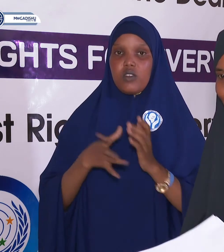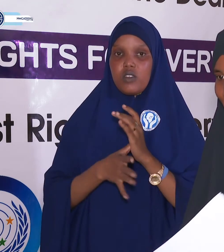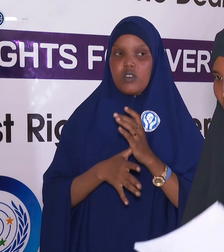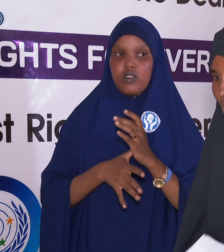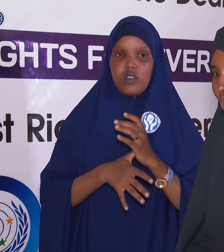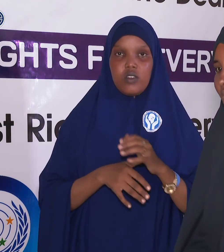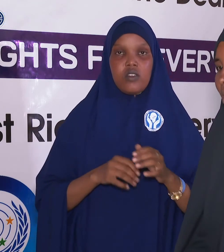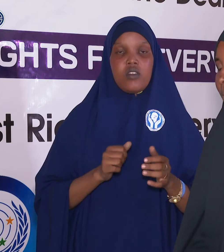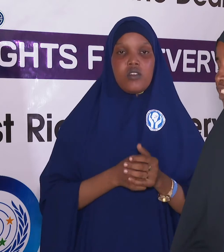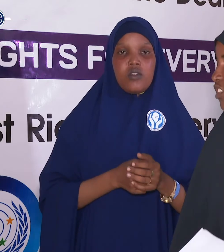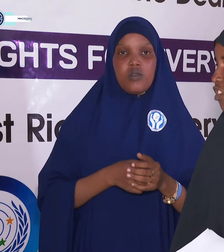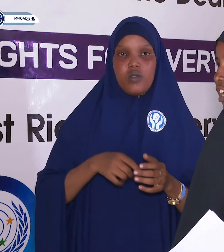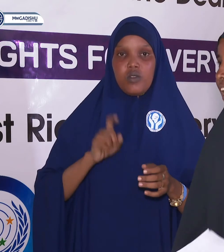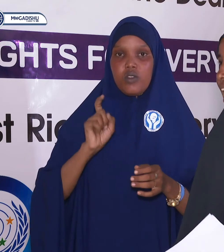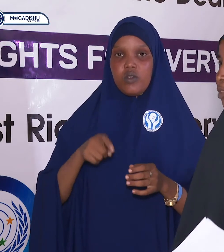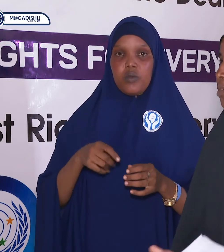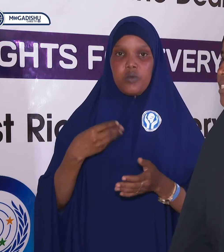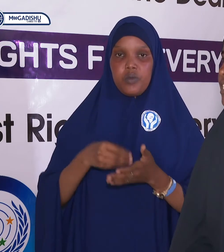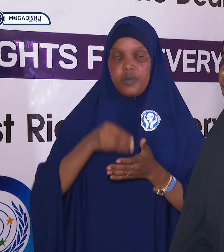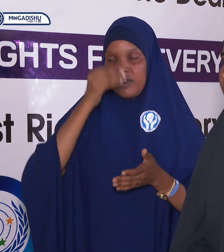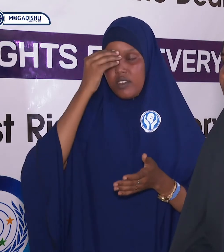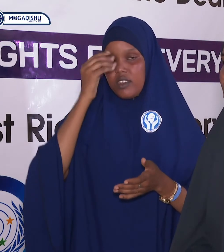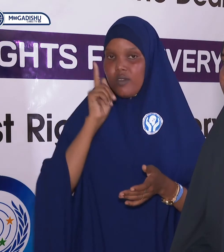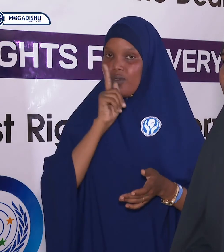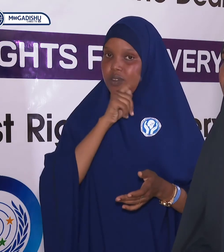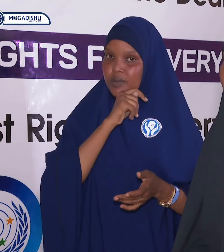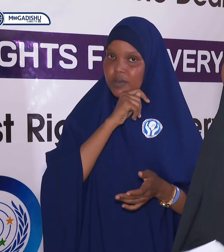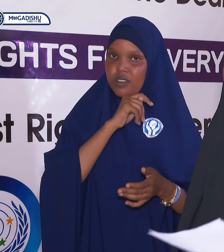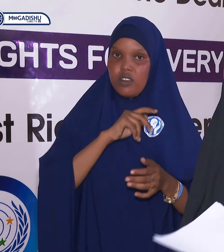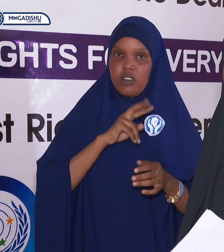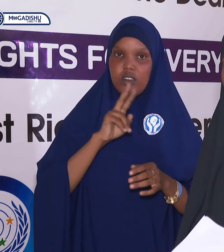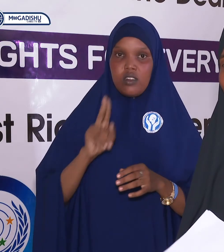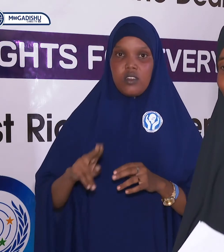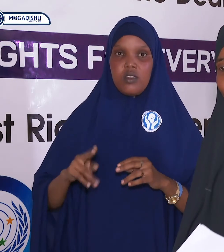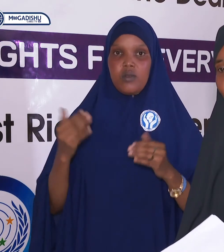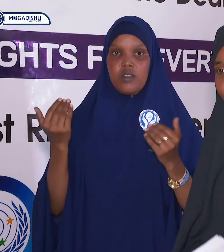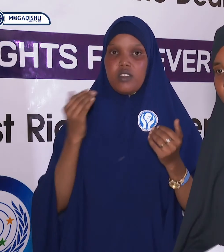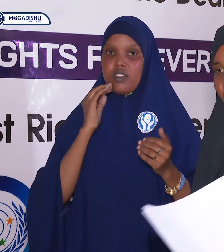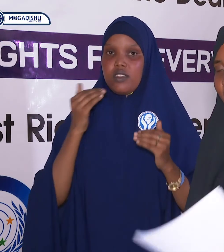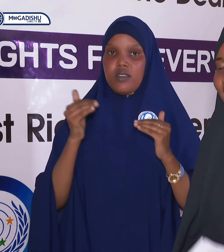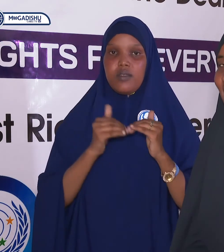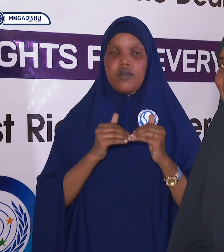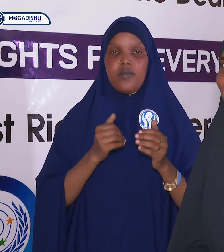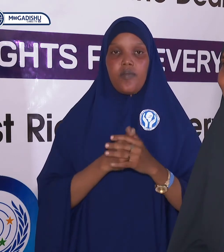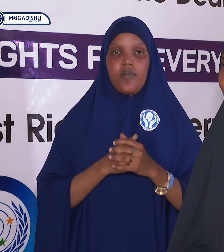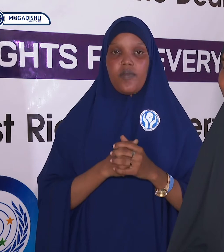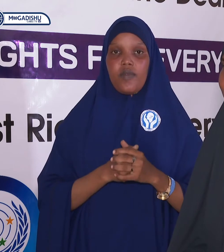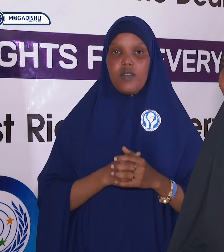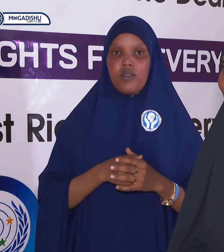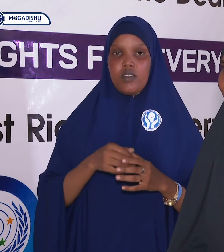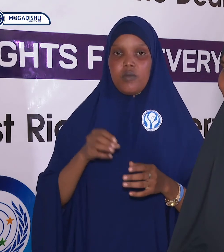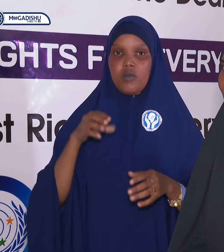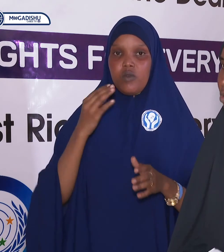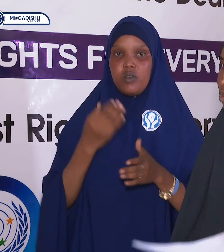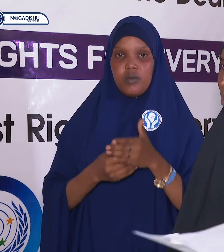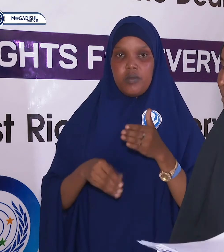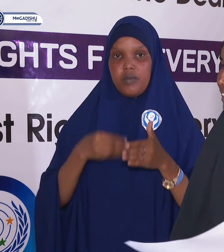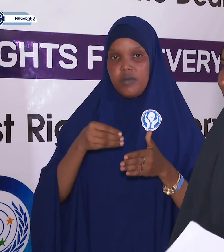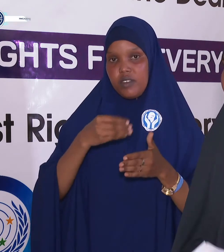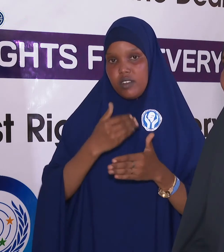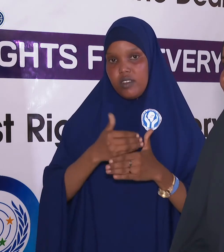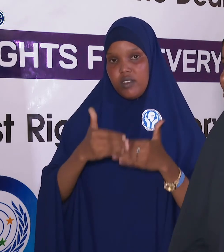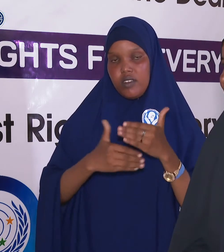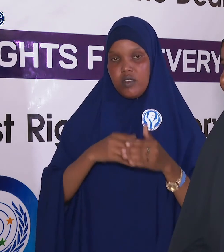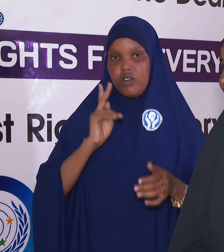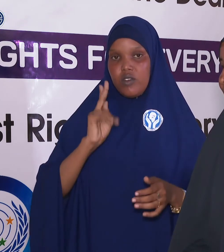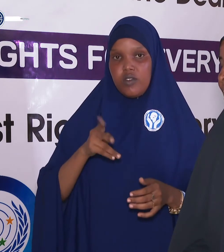codsanaya inaan xuquuqda waxbarasho sidoo kale aad u dhammaystirtay labadoodaba maadaama waxbarashadu ay tahay asaasiga qofka bini-aadanka uusan